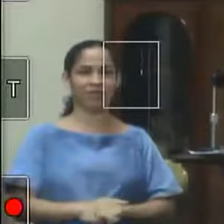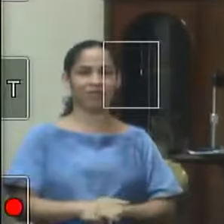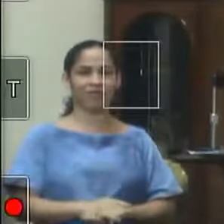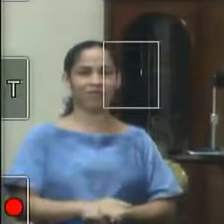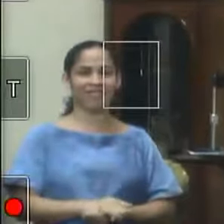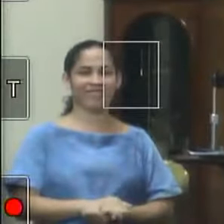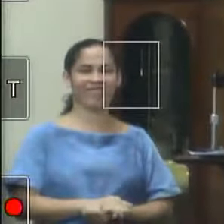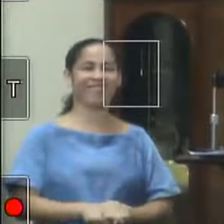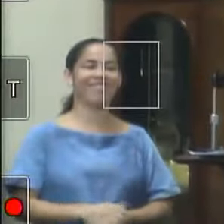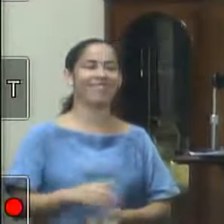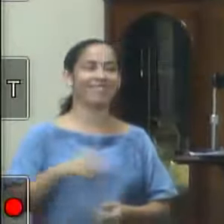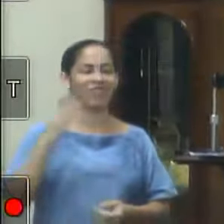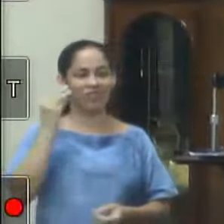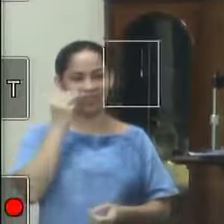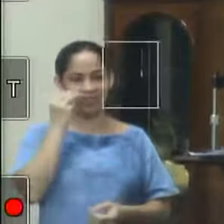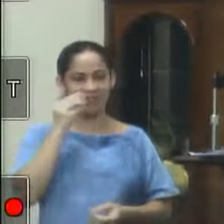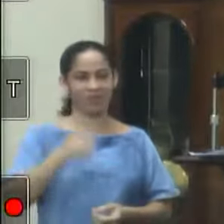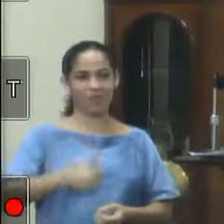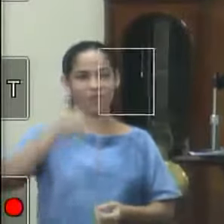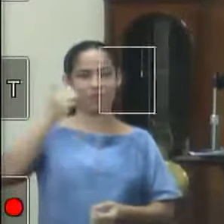se dá para melhorar mais